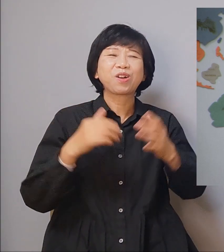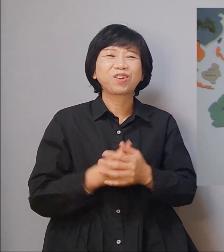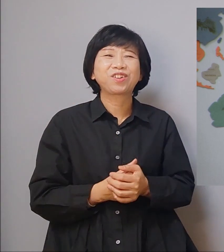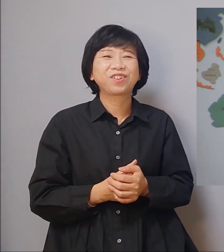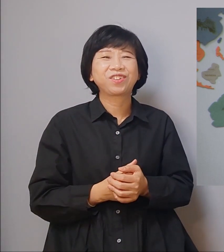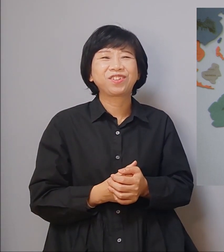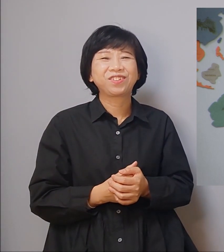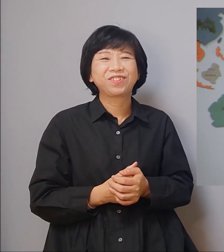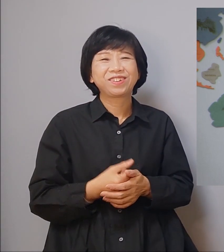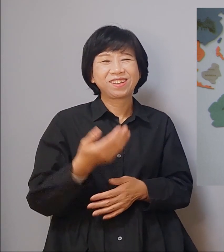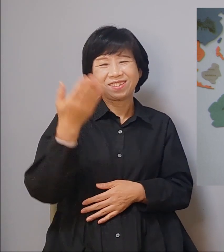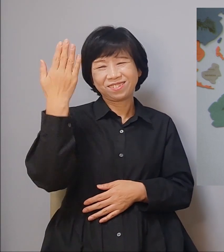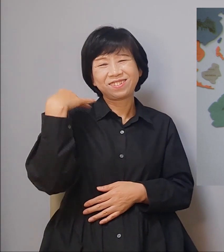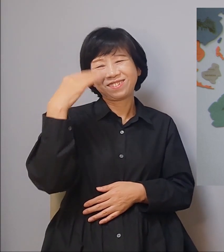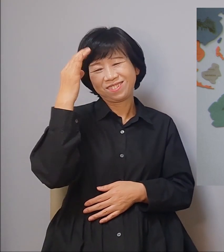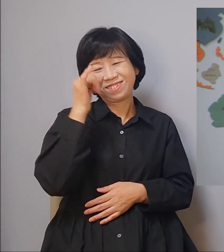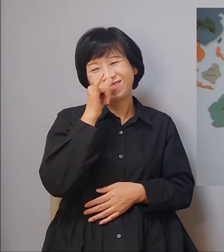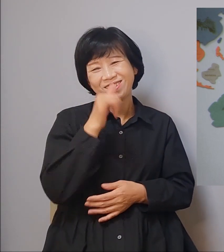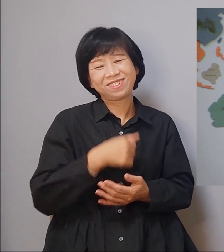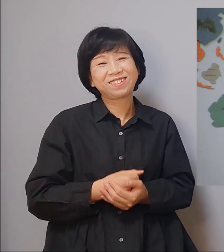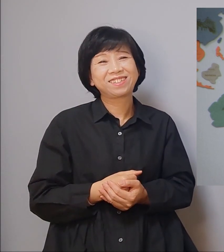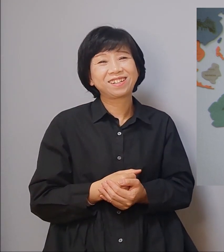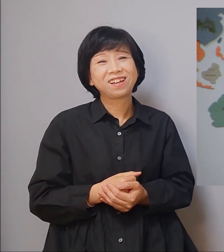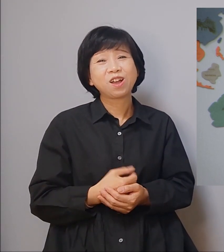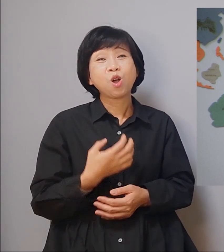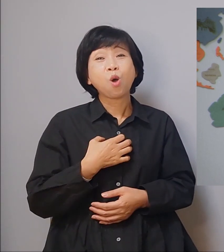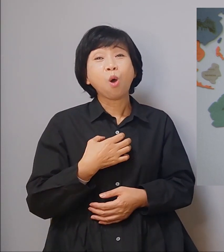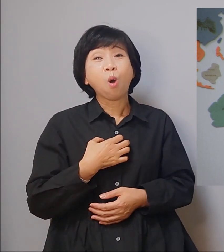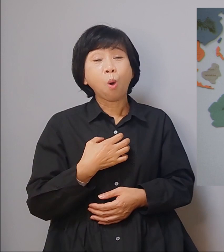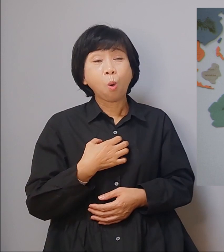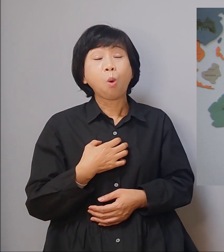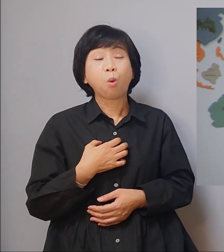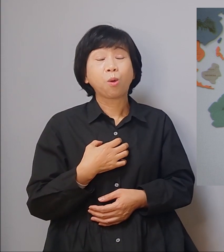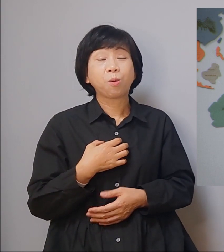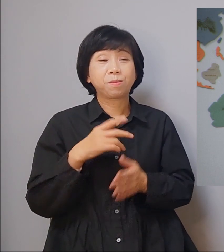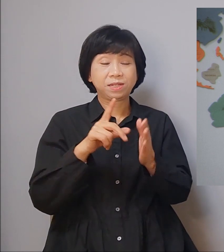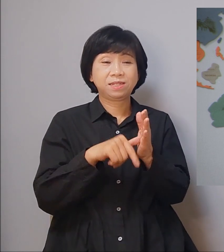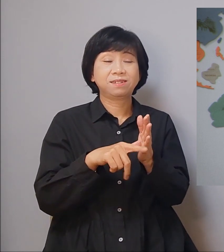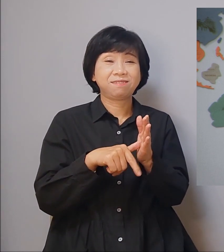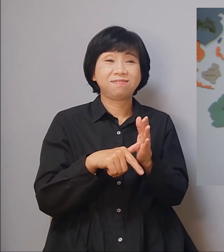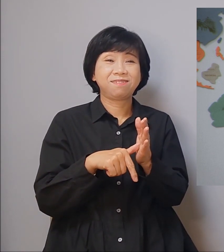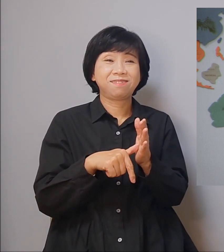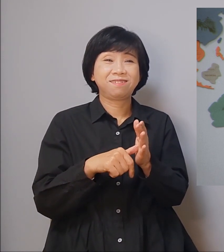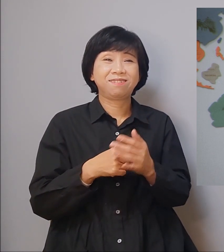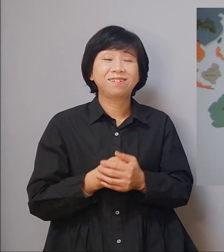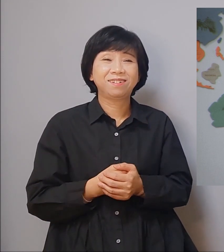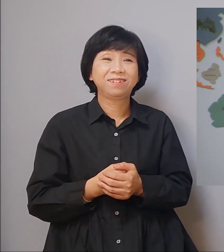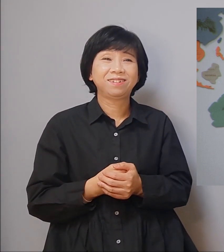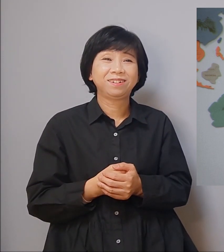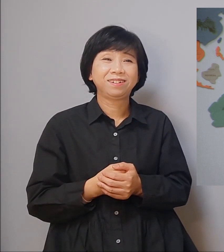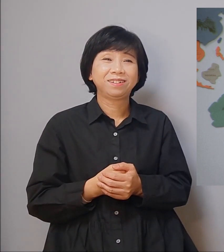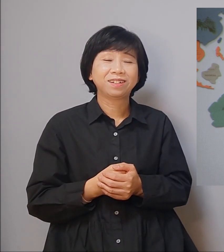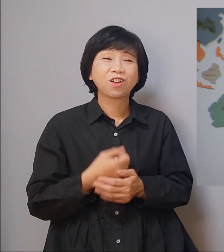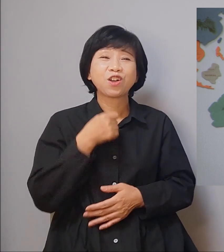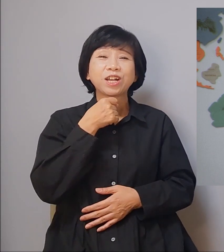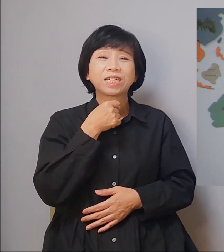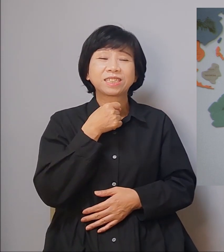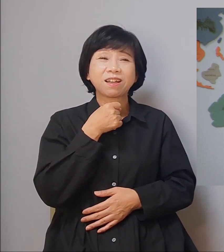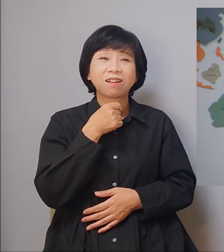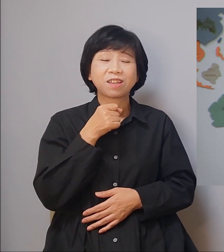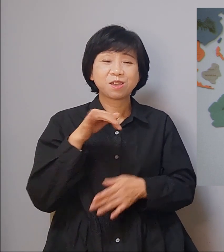그랬던 기억이 좀 있습니다. 정말 위험천만한 시간들이지만 기장의 그